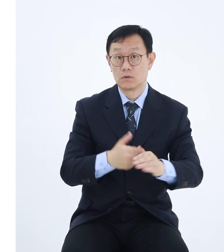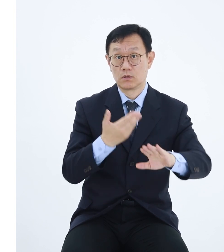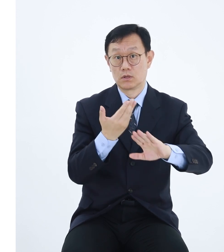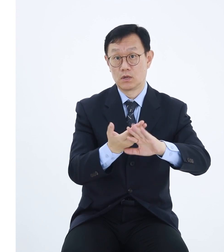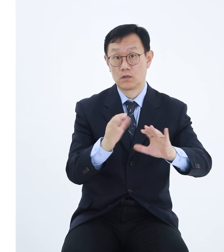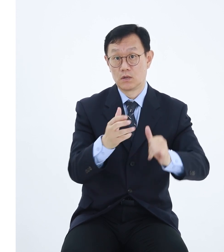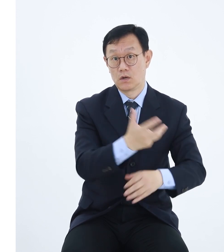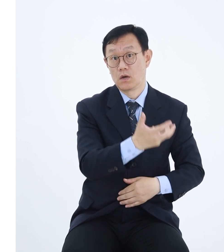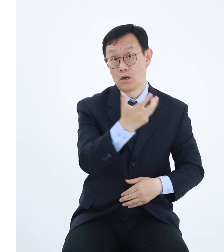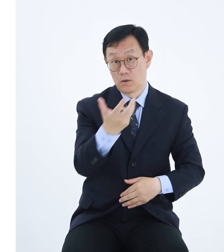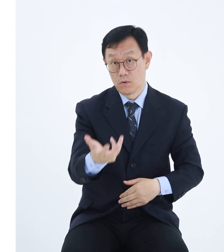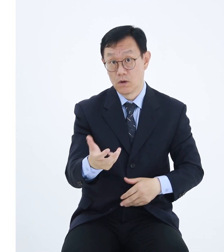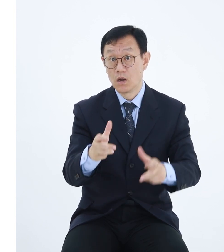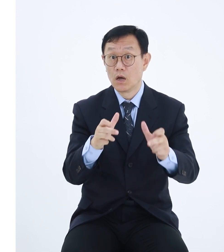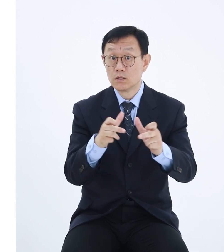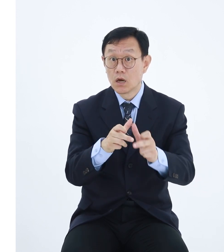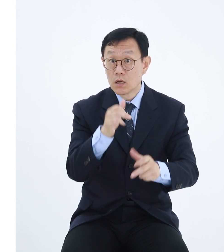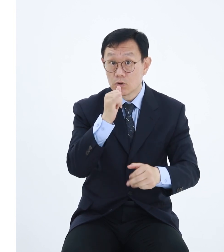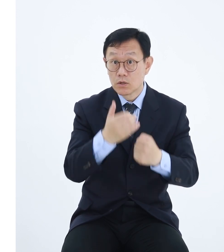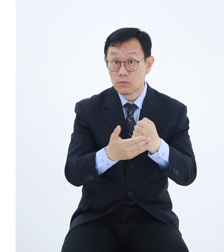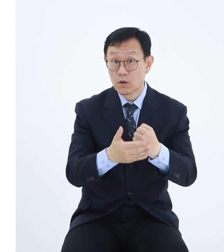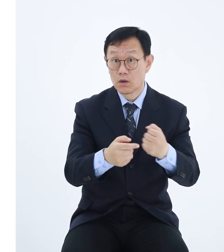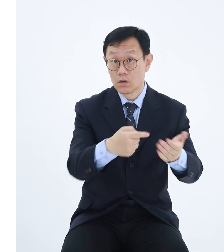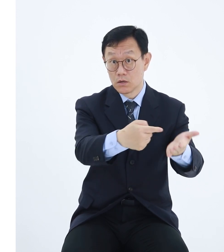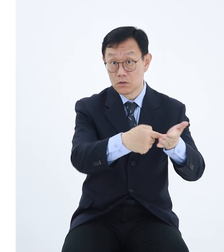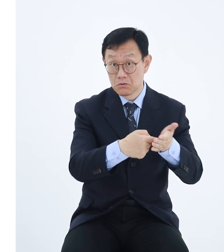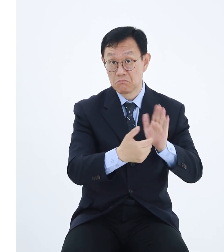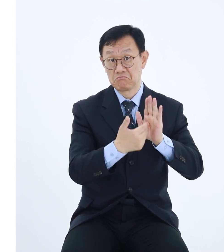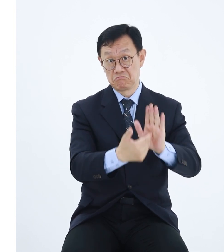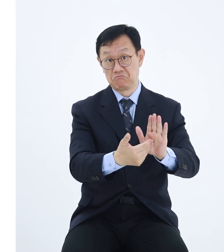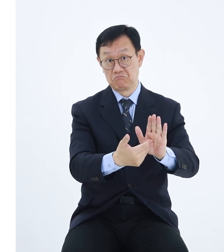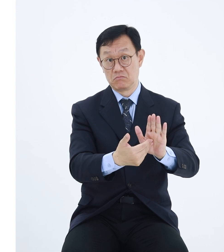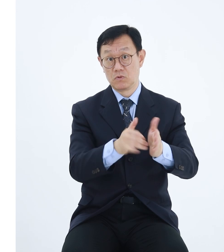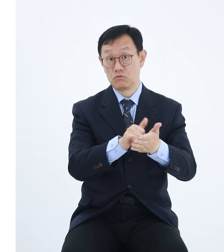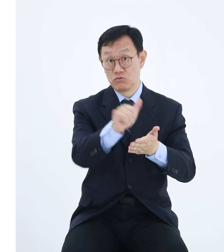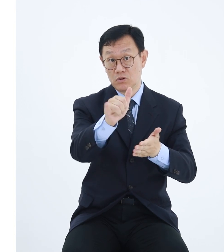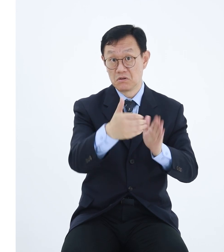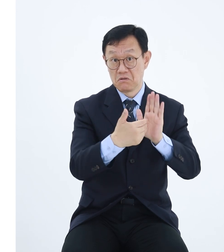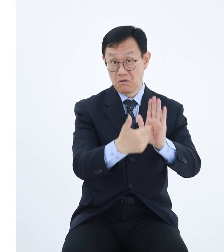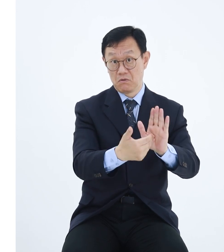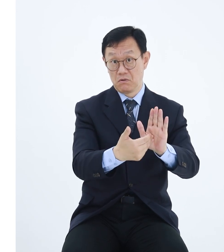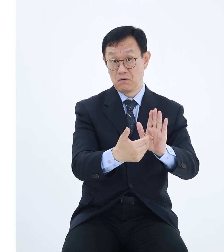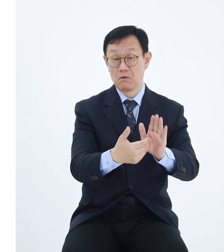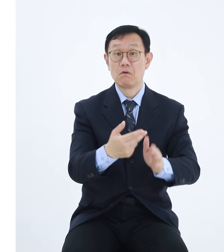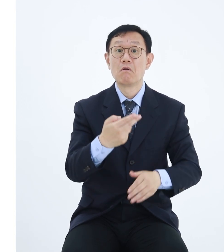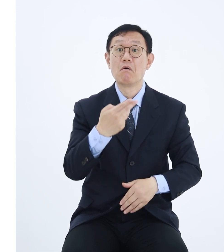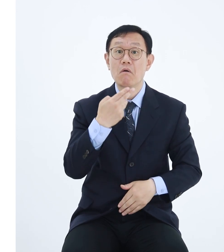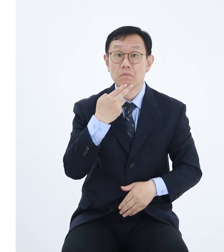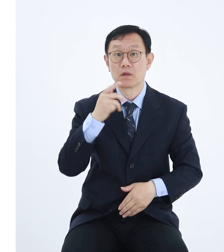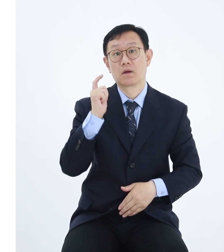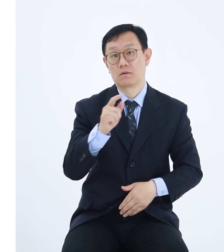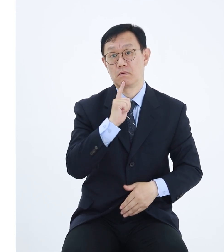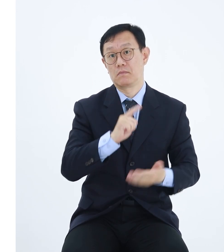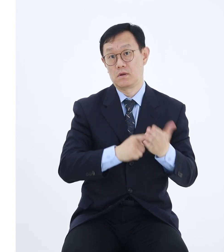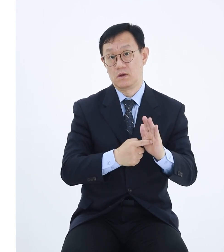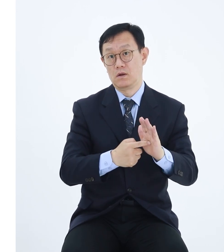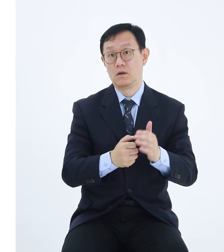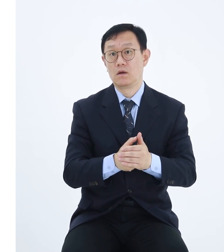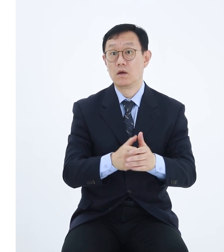이민시 장애를 이유로 신청을 불허하거나 출입을 거부할 수 없다는 것을 강조하고 있습니다 그리고 장애를 이후로